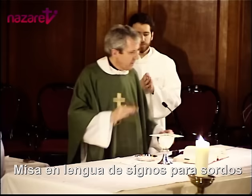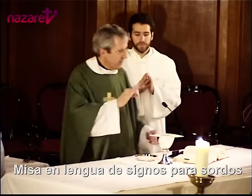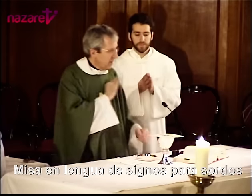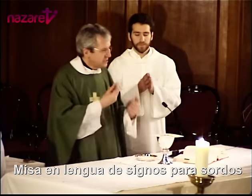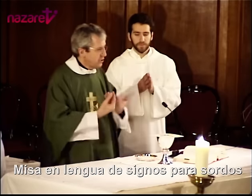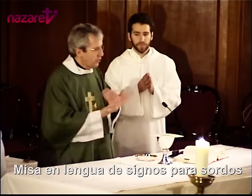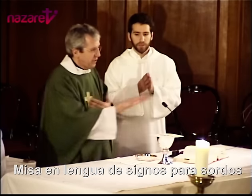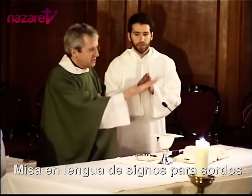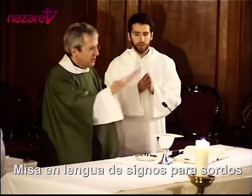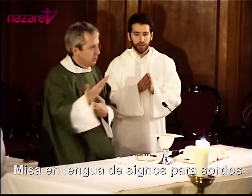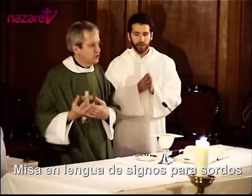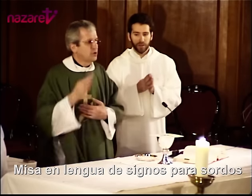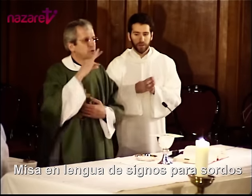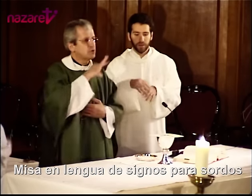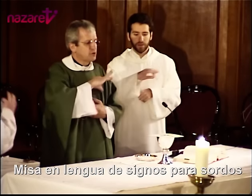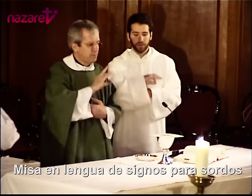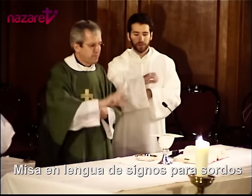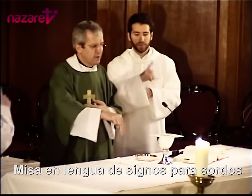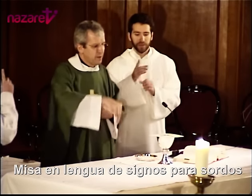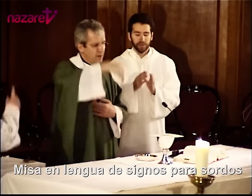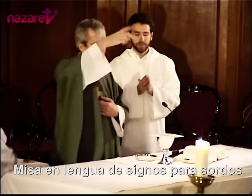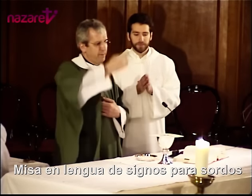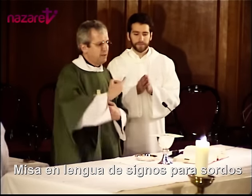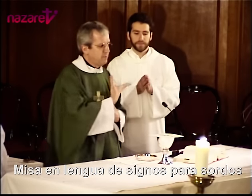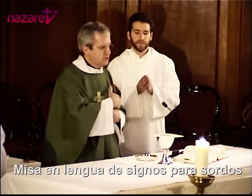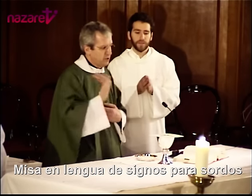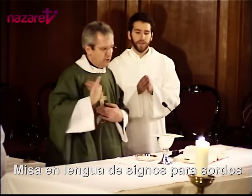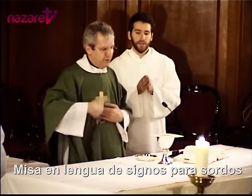El Señor esté con vosotros. Levantemos el corazón.